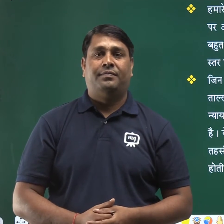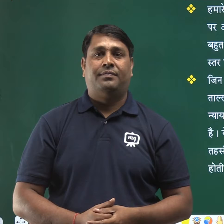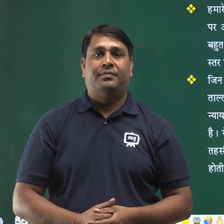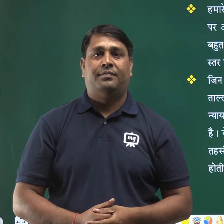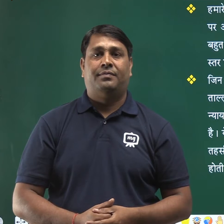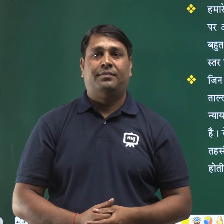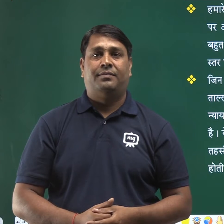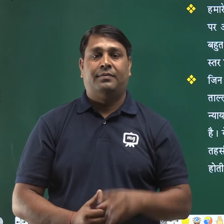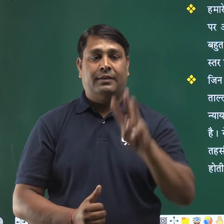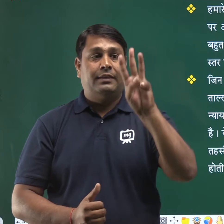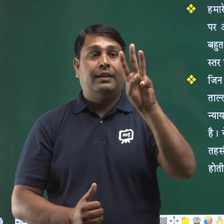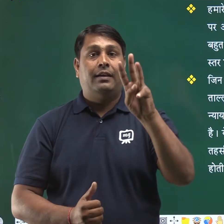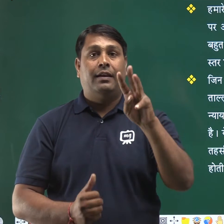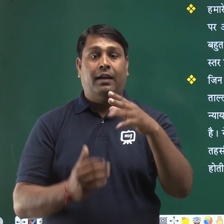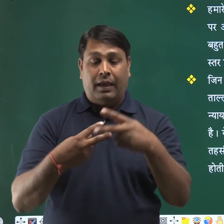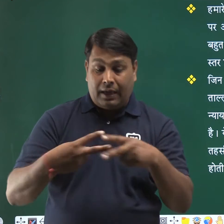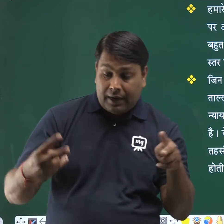3 अलग अलग स्तर पर